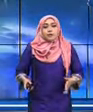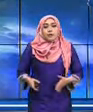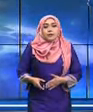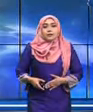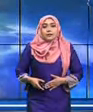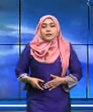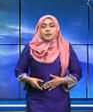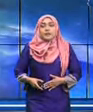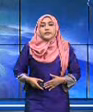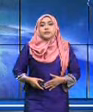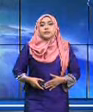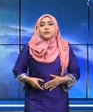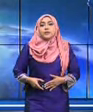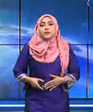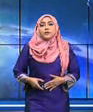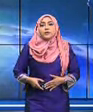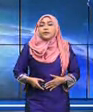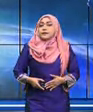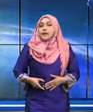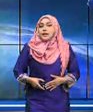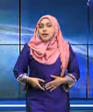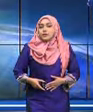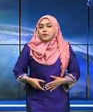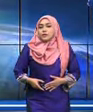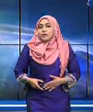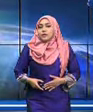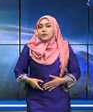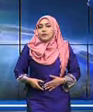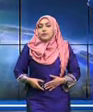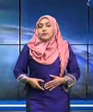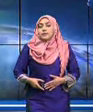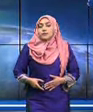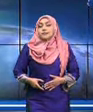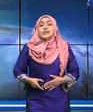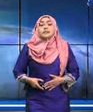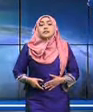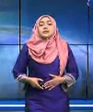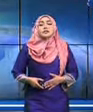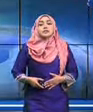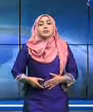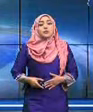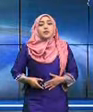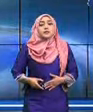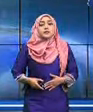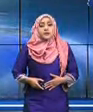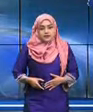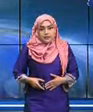Muhammad Hariri Muhammad Safi'i dan pemain Kuantan FA Hazwan Fakrullah Muhammad Zuridi pula didenda sebanyak RM1,000 seorang.